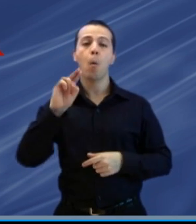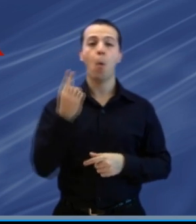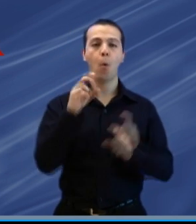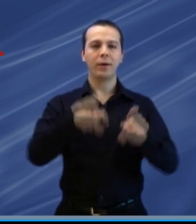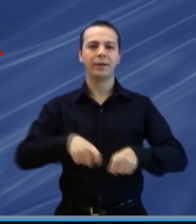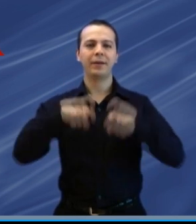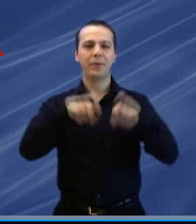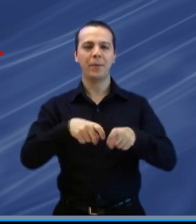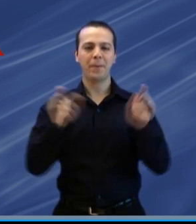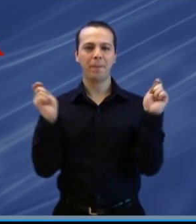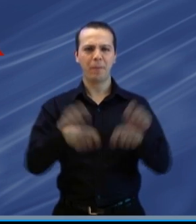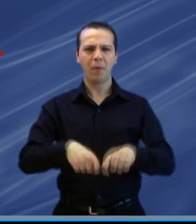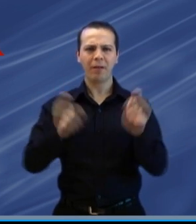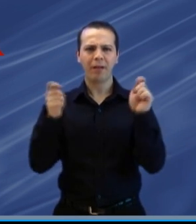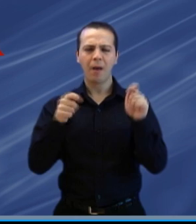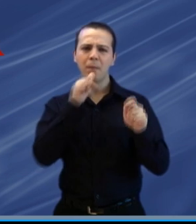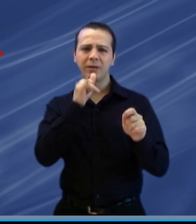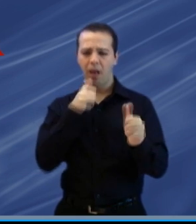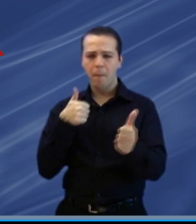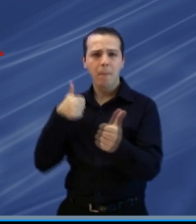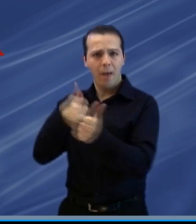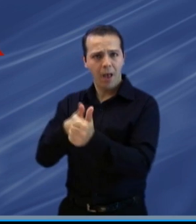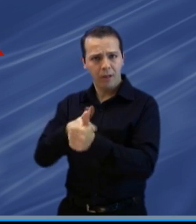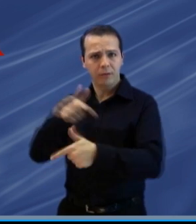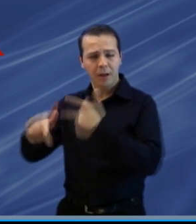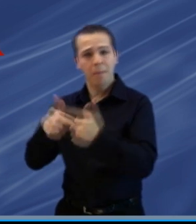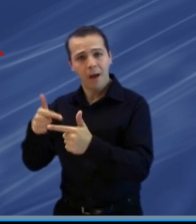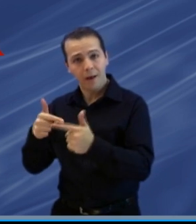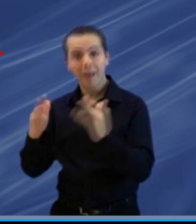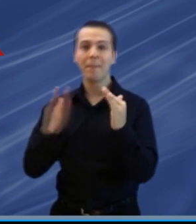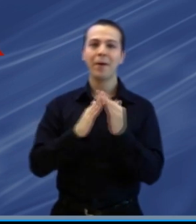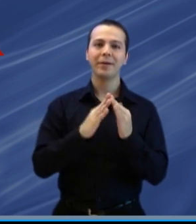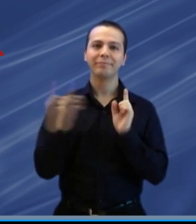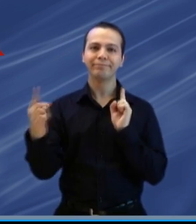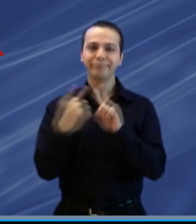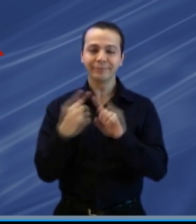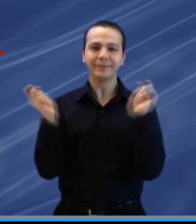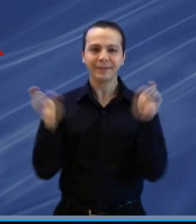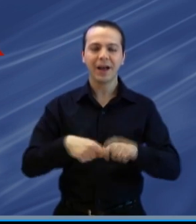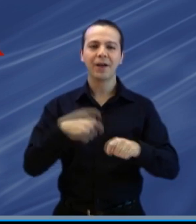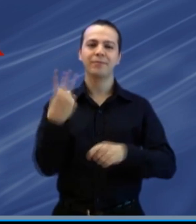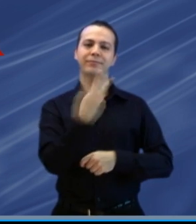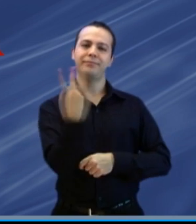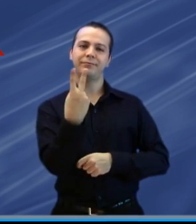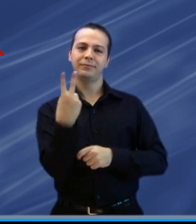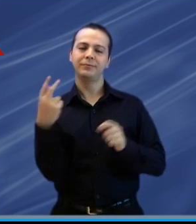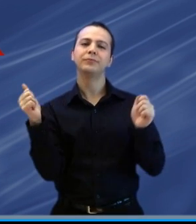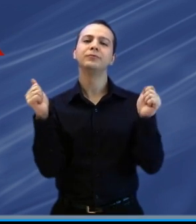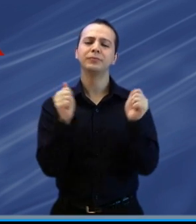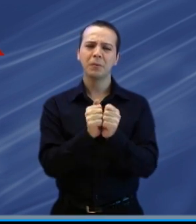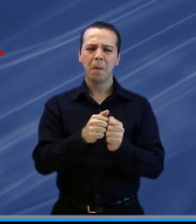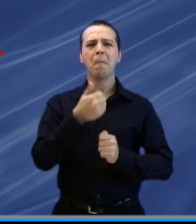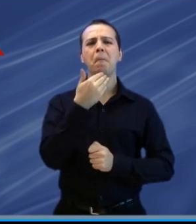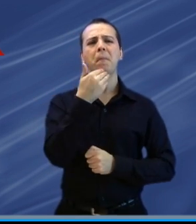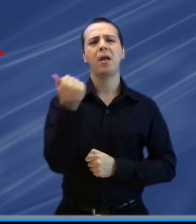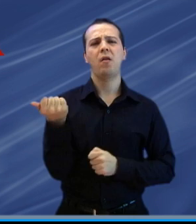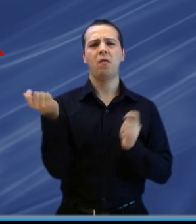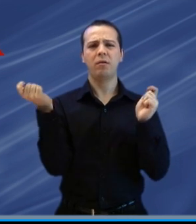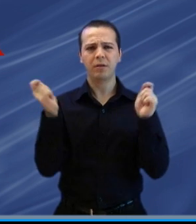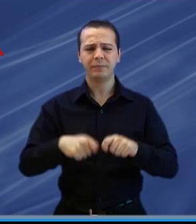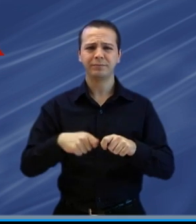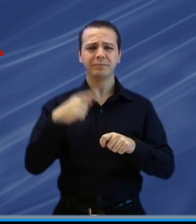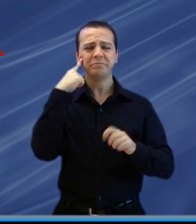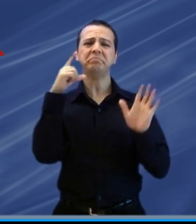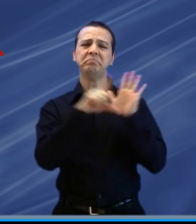poderiam absorver a mão de obra local de uma forma mais, talvez, mais fluida do que a lei de